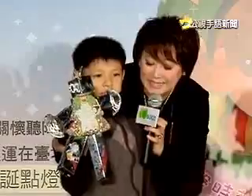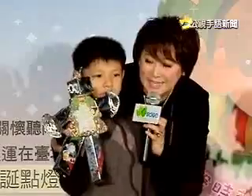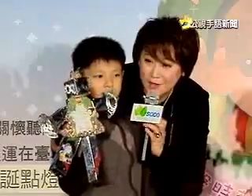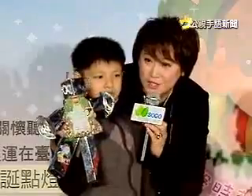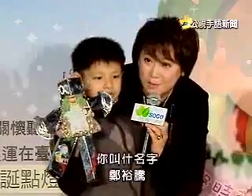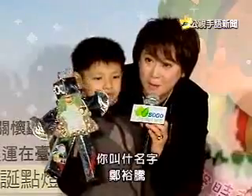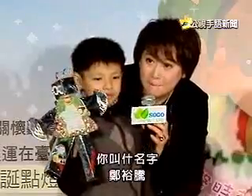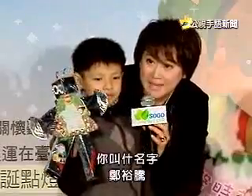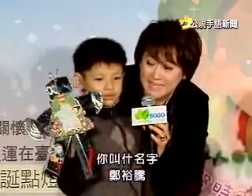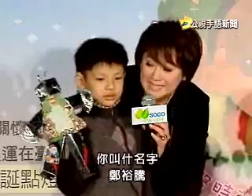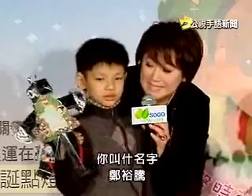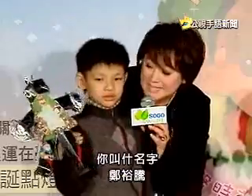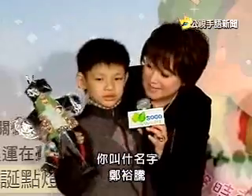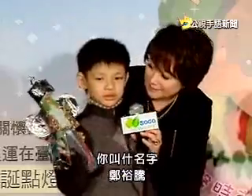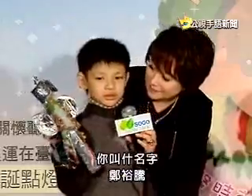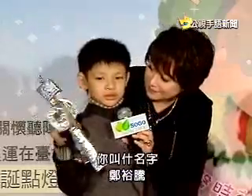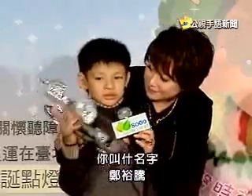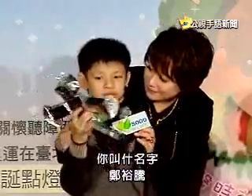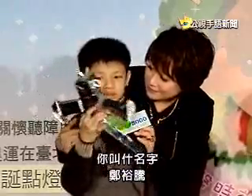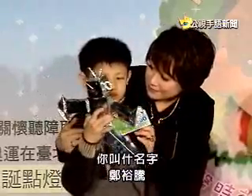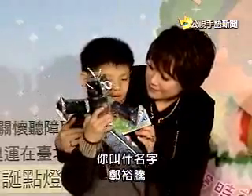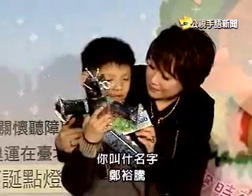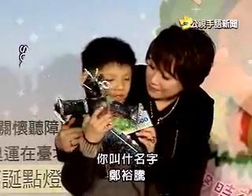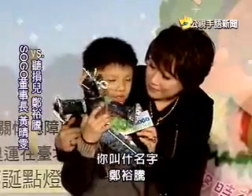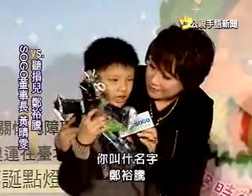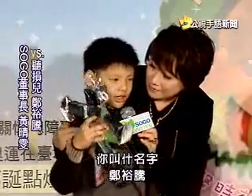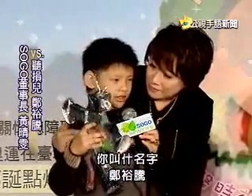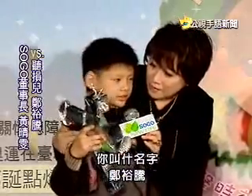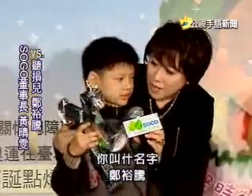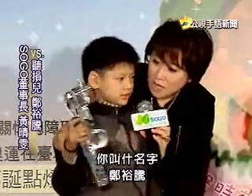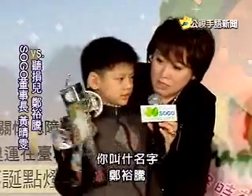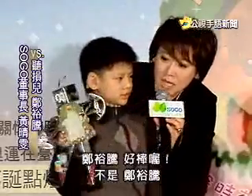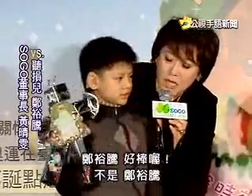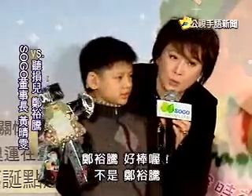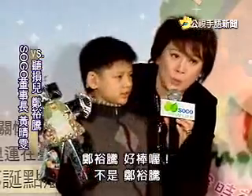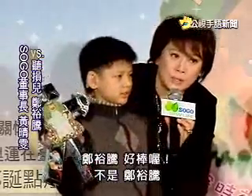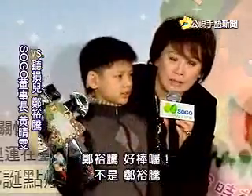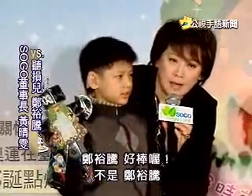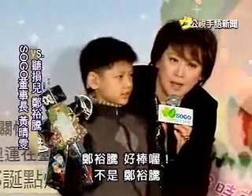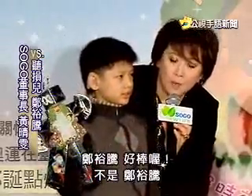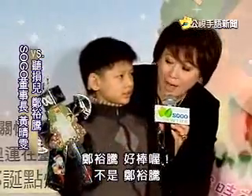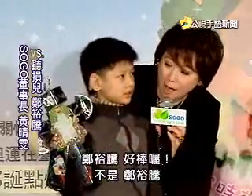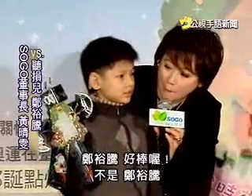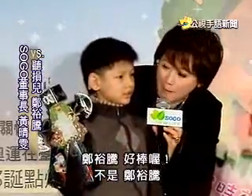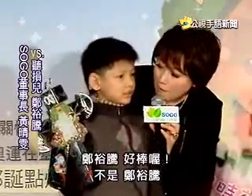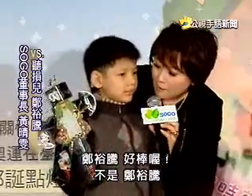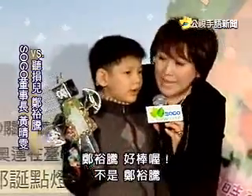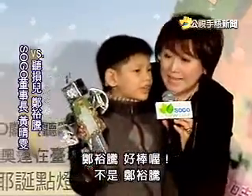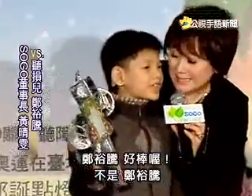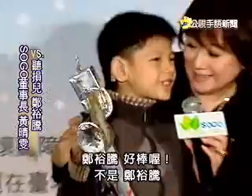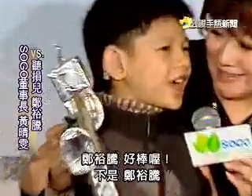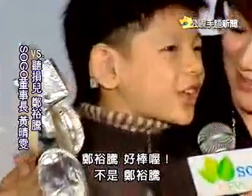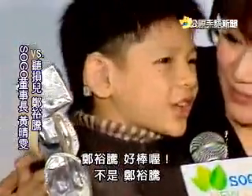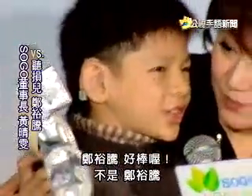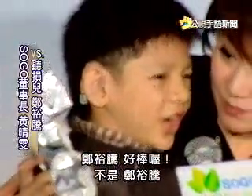叫什么名字？ 郑玉腾。 郑玉腾， 哇，好棒哦！ 我是郑玉